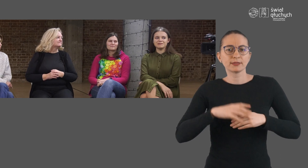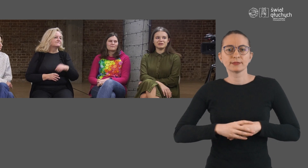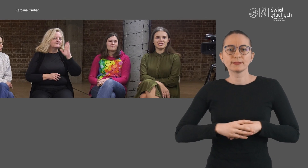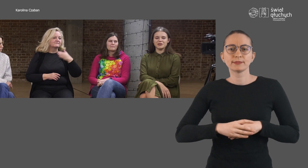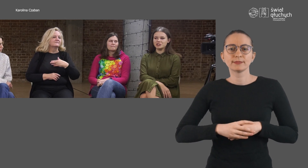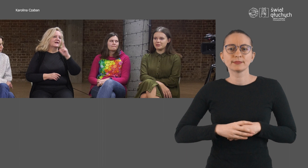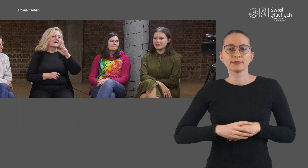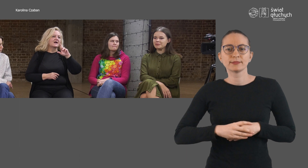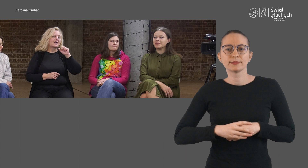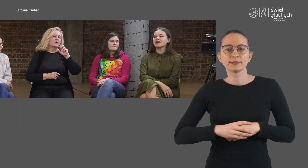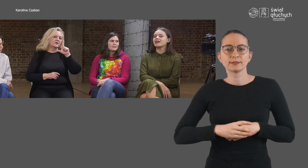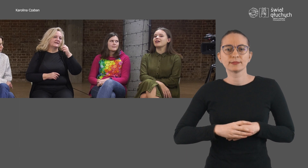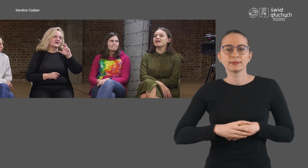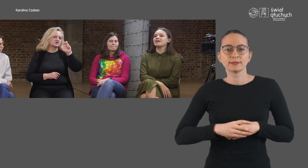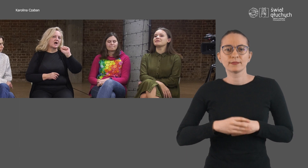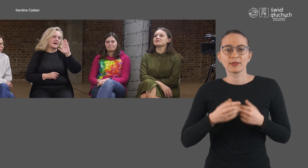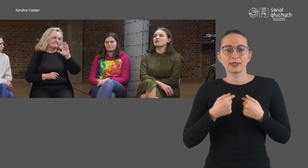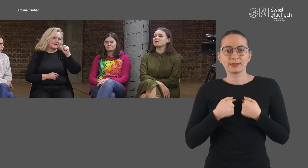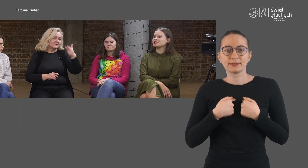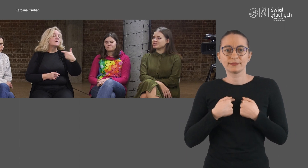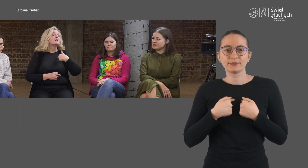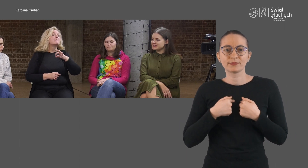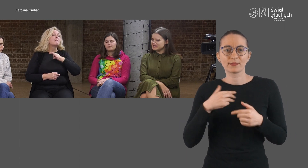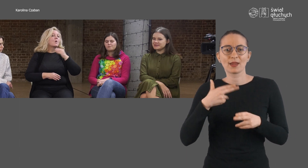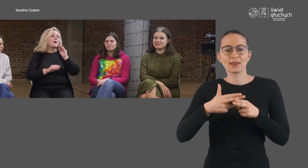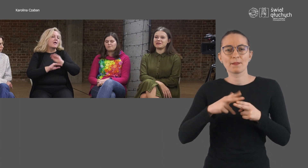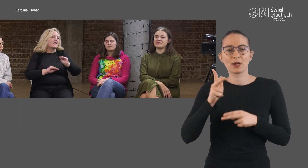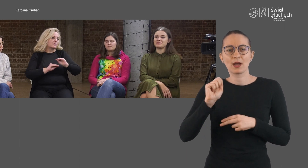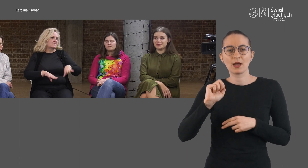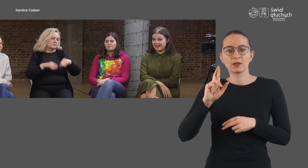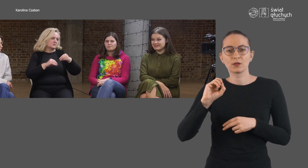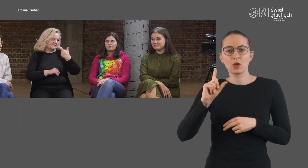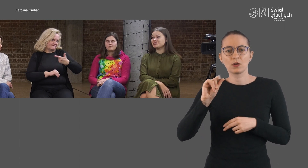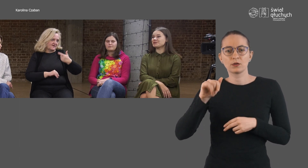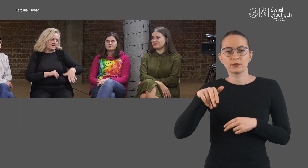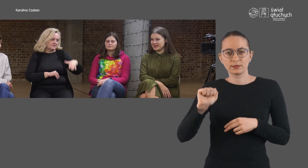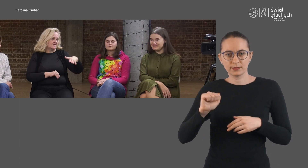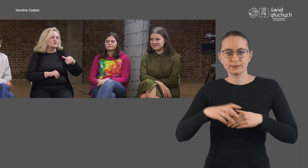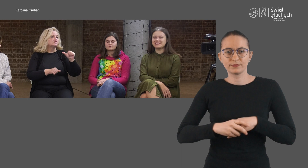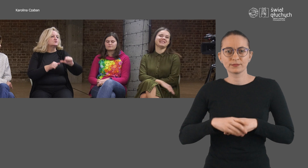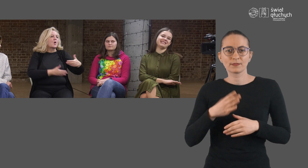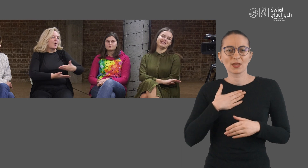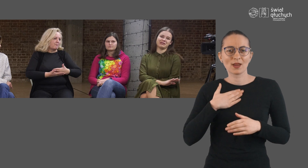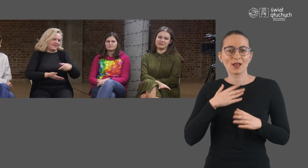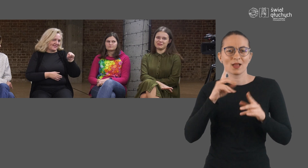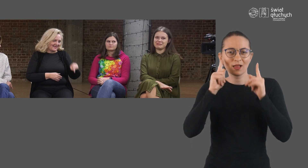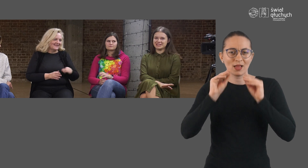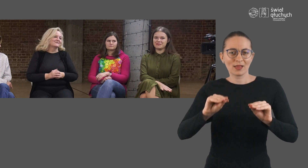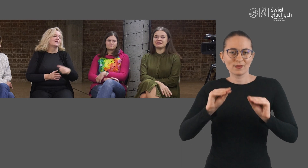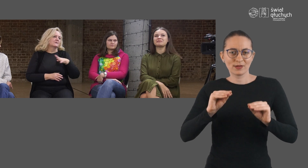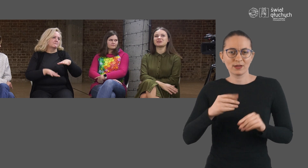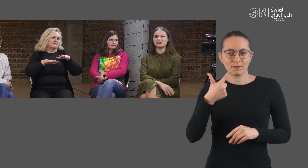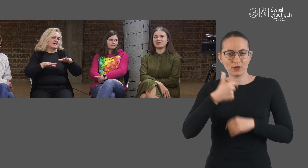Cześć, nazywam się Karolina Czaban. Swoją ścieżkę edukacyjną zaczęłam w wieku 2 lat, czyli od żłobka. I to